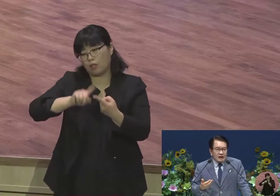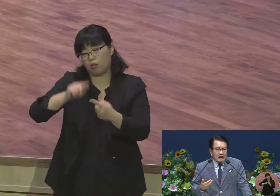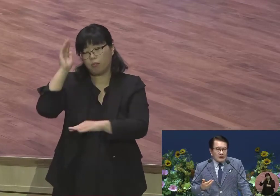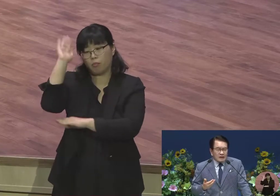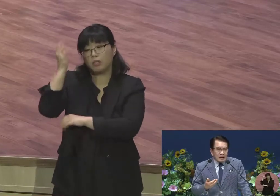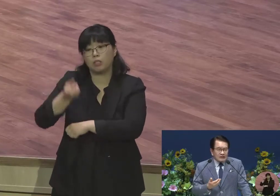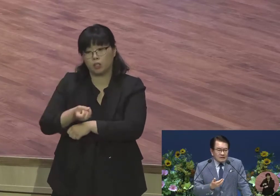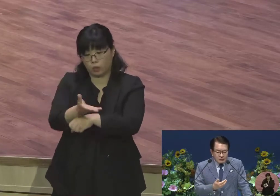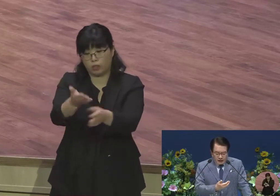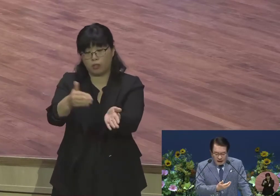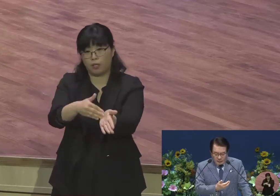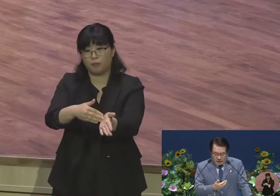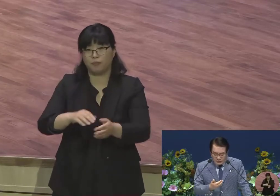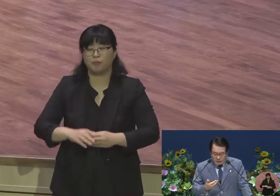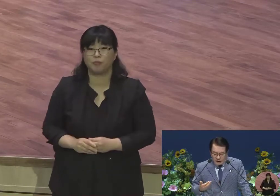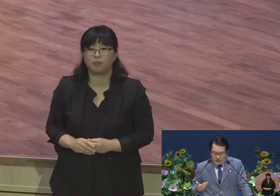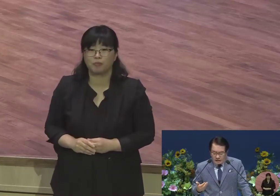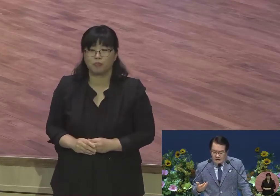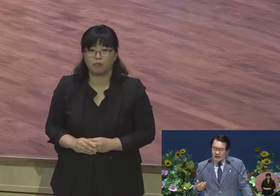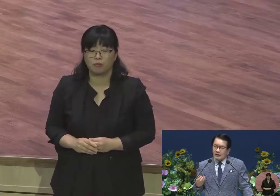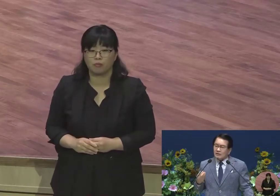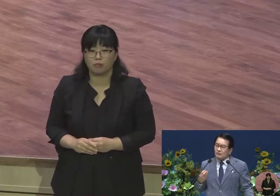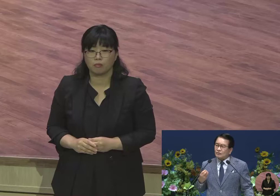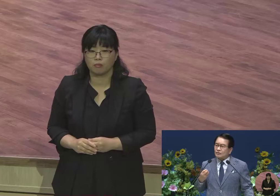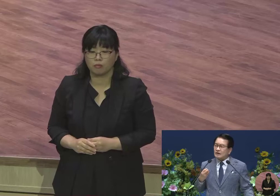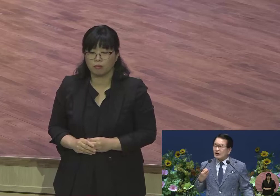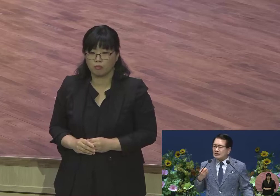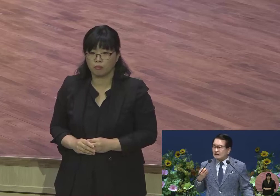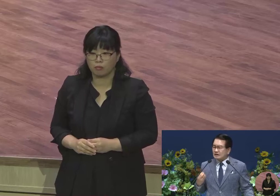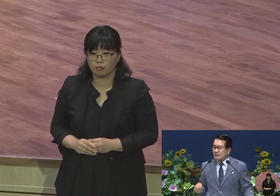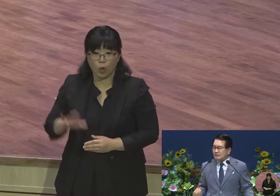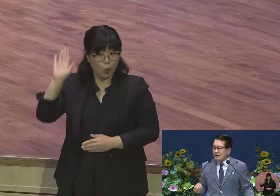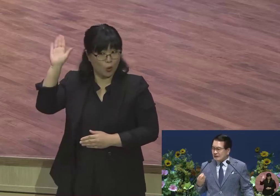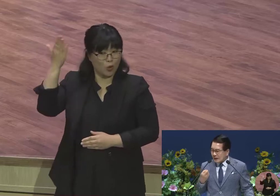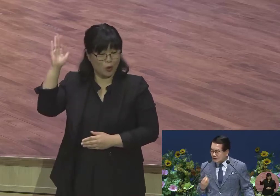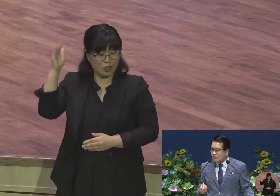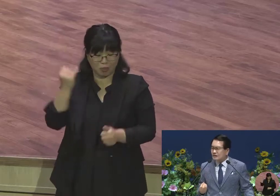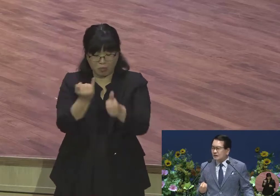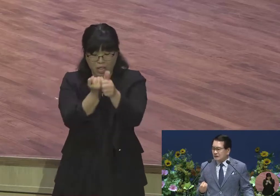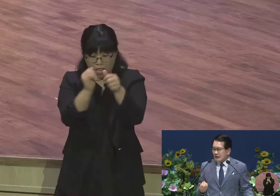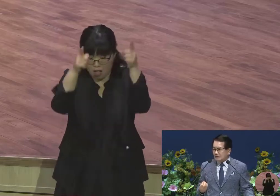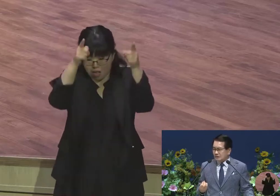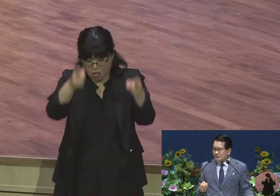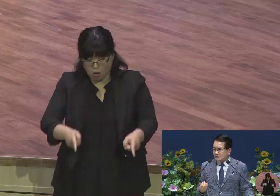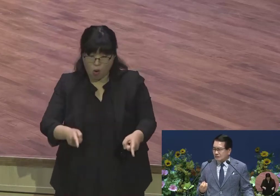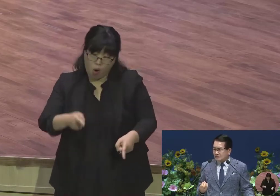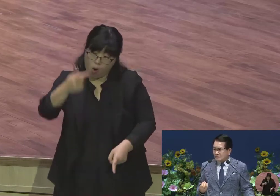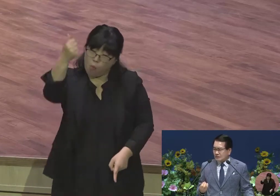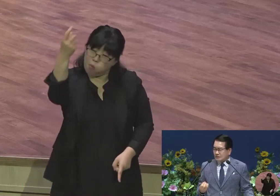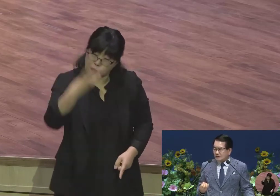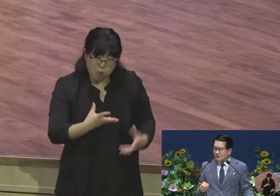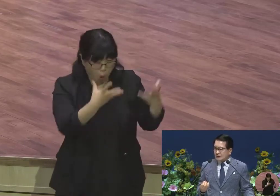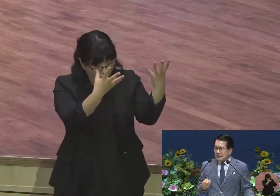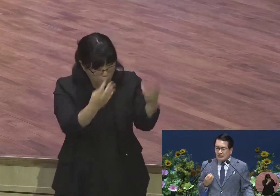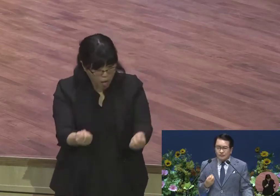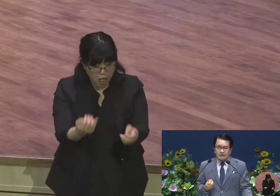깨어지느냐 가정이 왜 행복하지 못하느냐 자꾸 장학식의 3장의 나중심이에요. 나중심